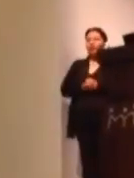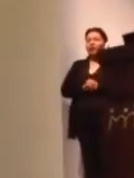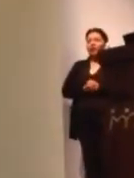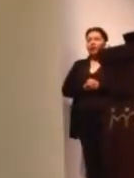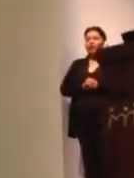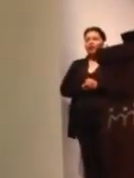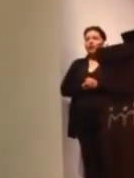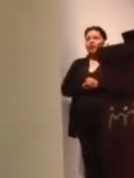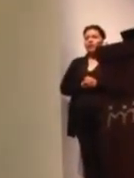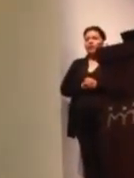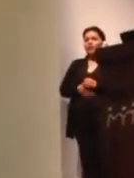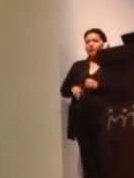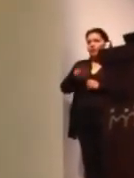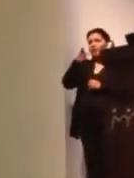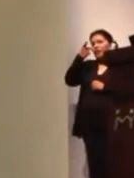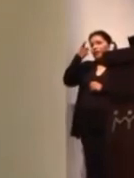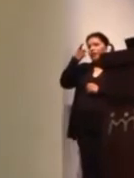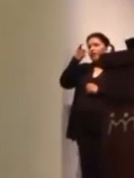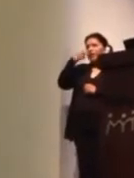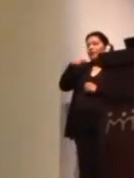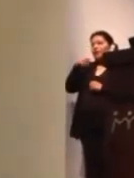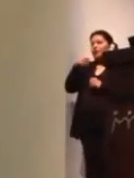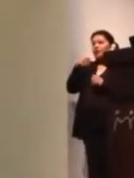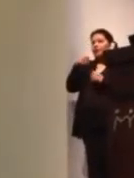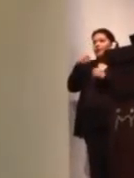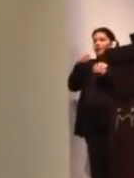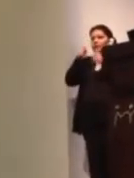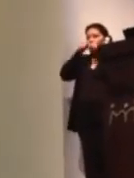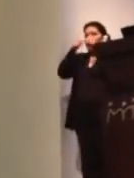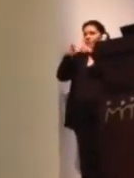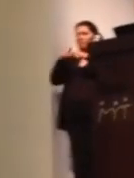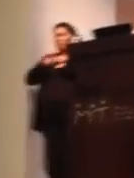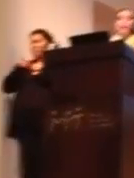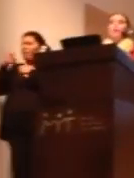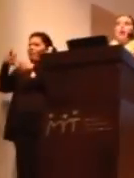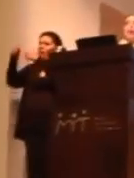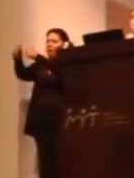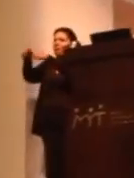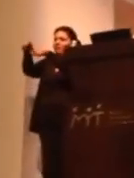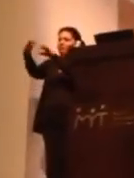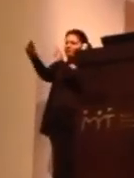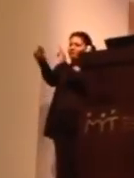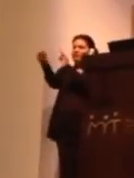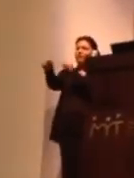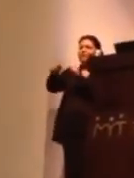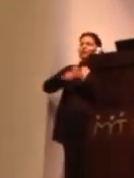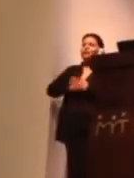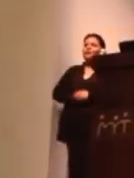Para captar atención de los demás hacia él y hacia mí. O sea, lo aprovecho. Ok, ¿alguien más?